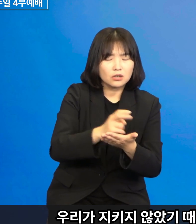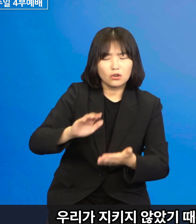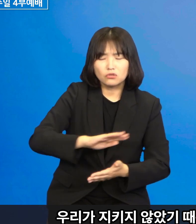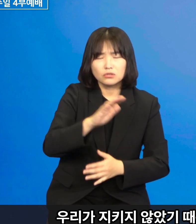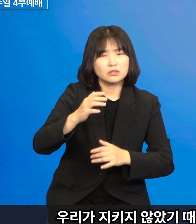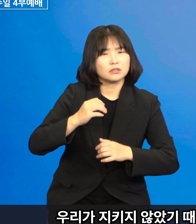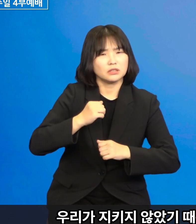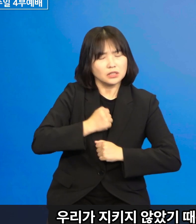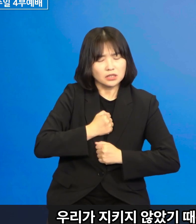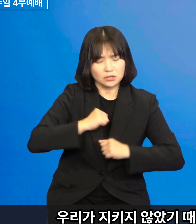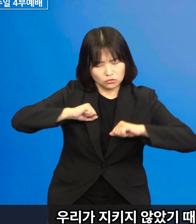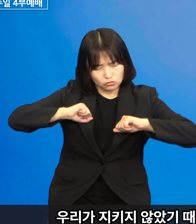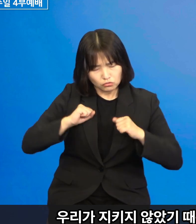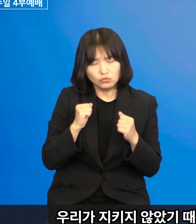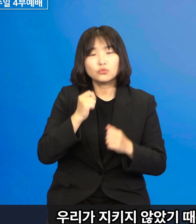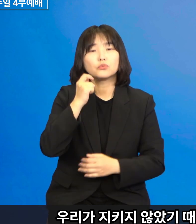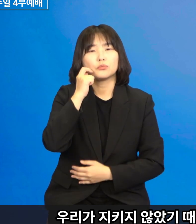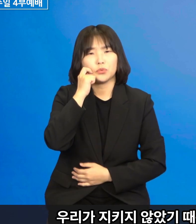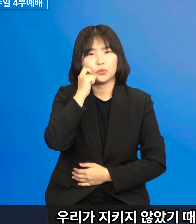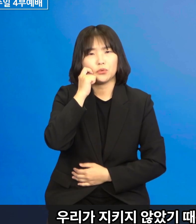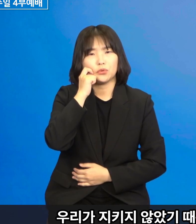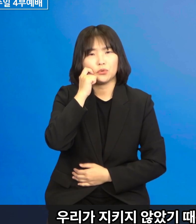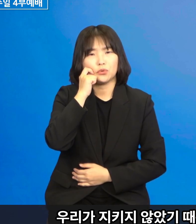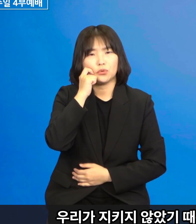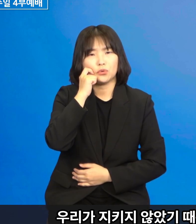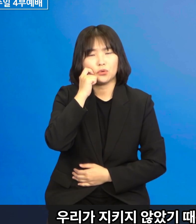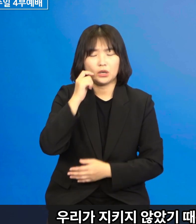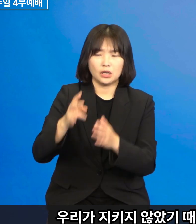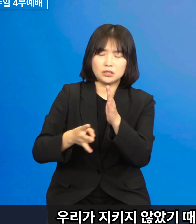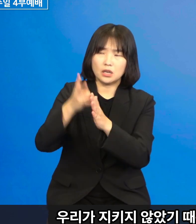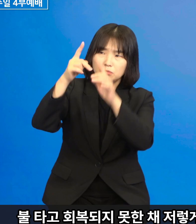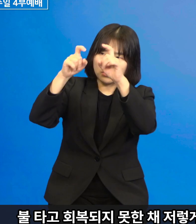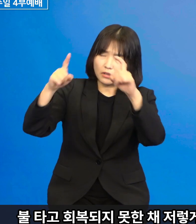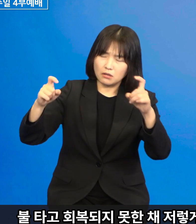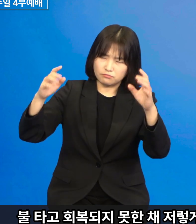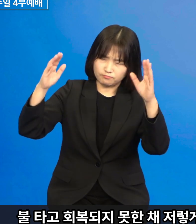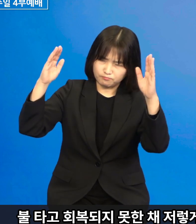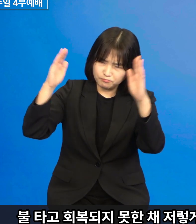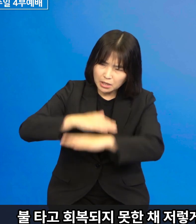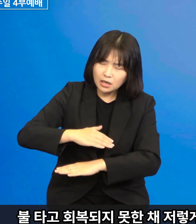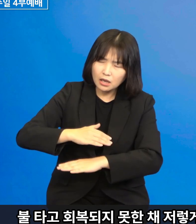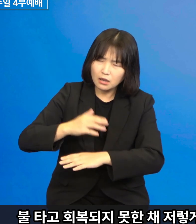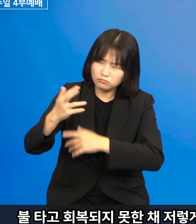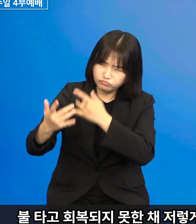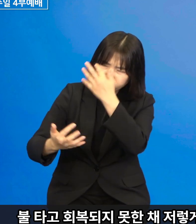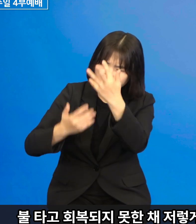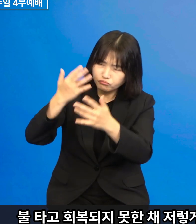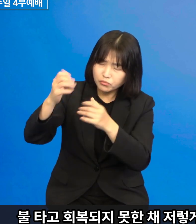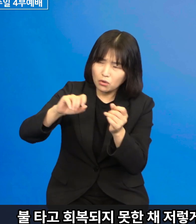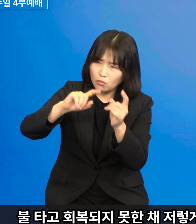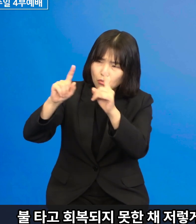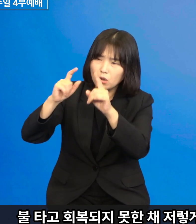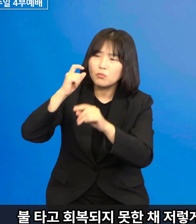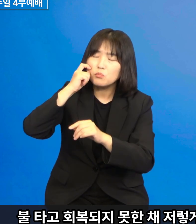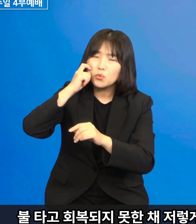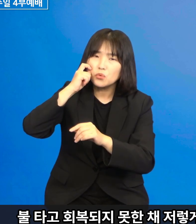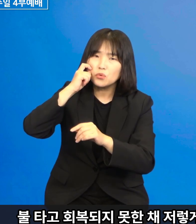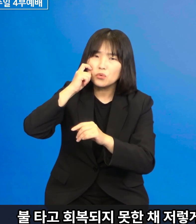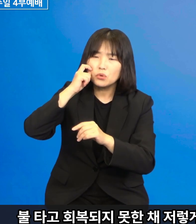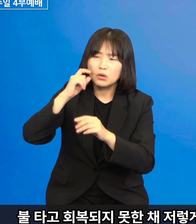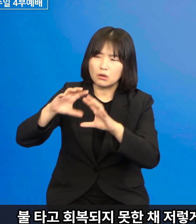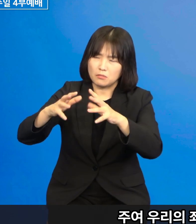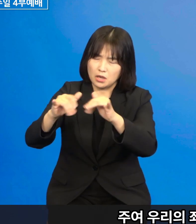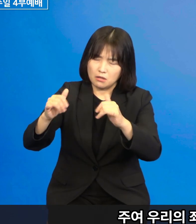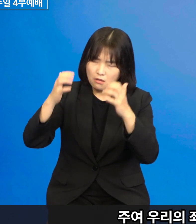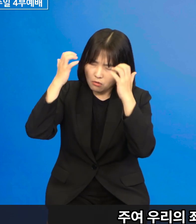우리가 지키지 않았기 때문에 예루살렘 성벽이 무너지고 불타고 회복되지 못한 채 저렇게 백성들이 고난을 받고